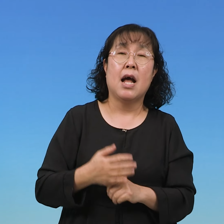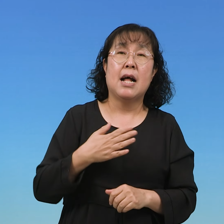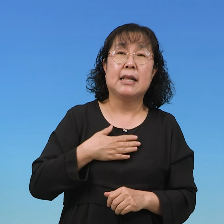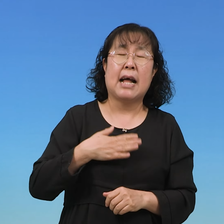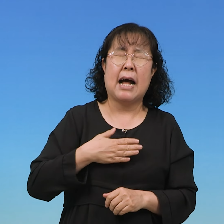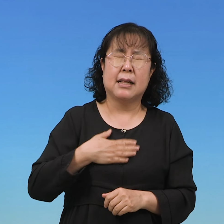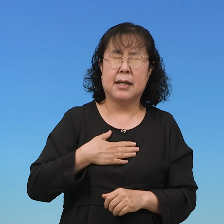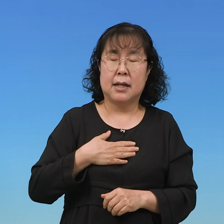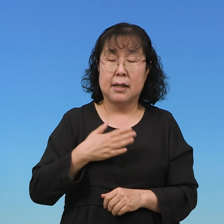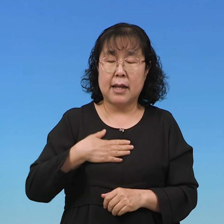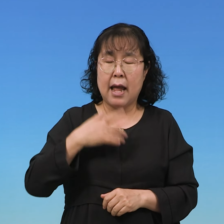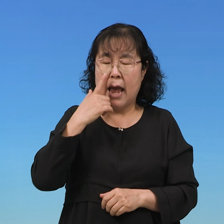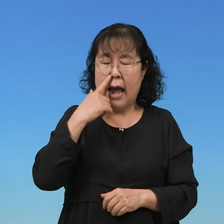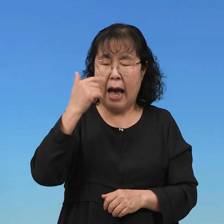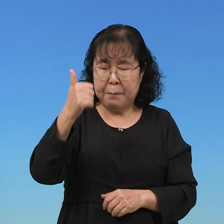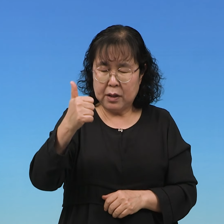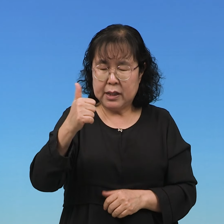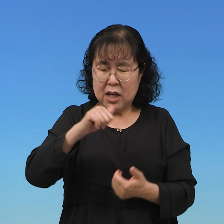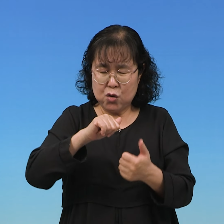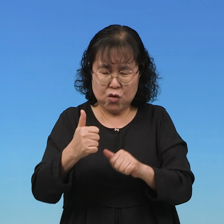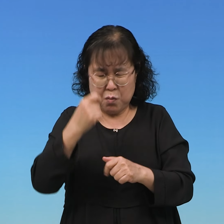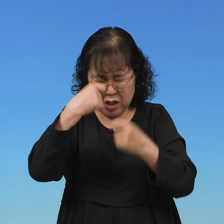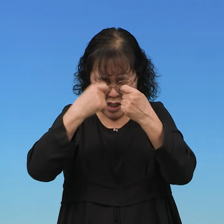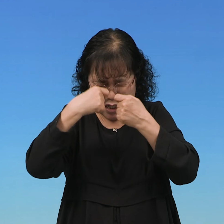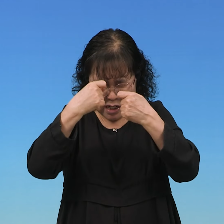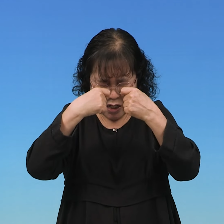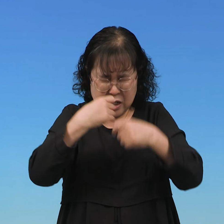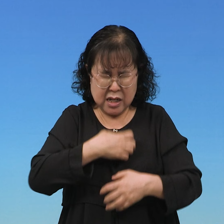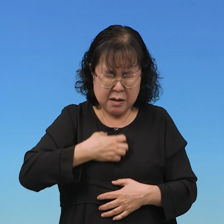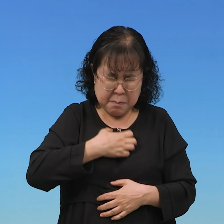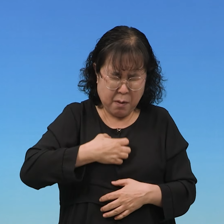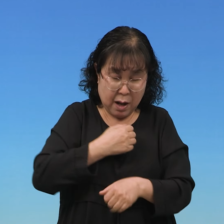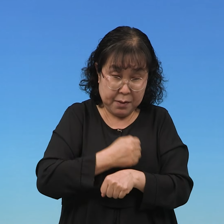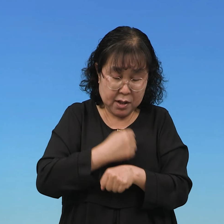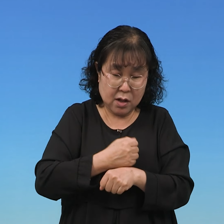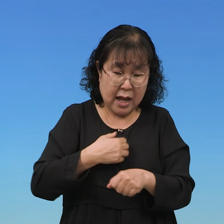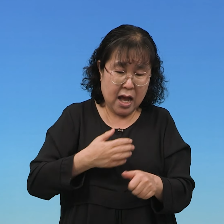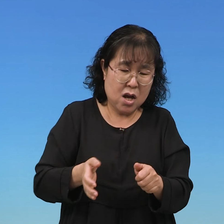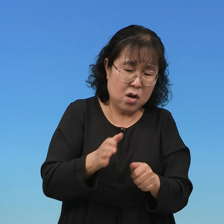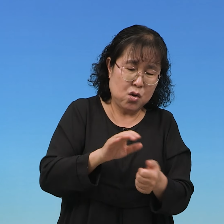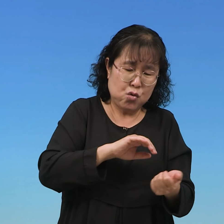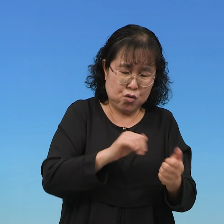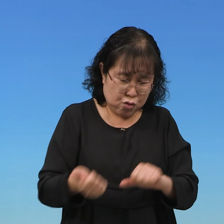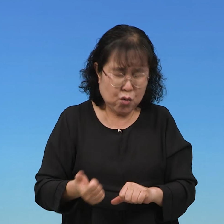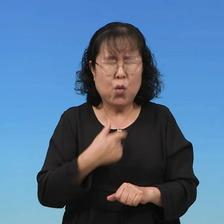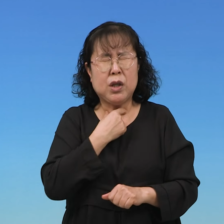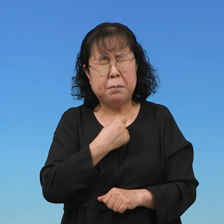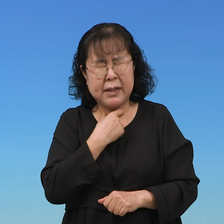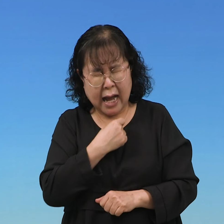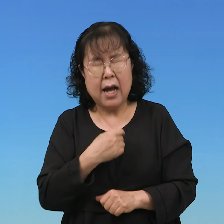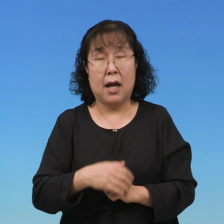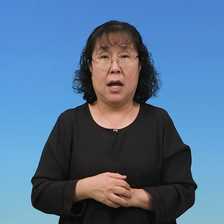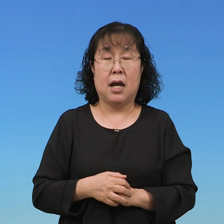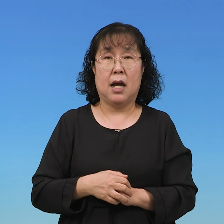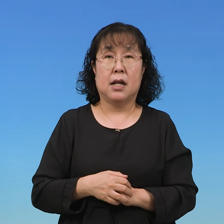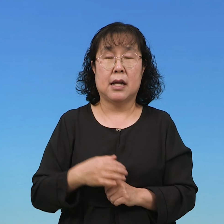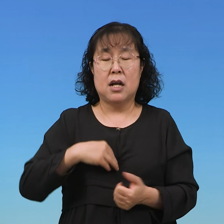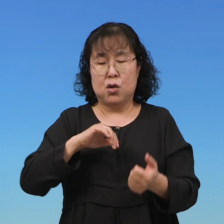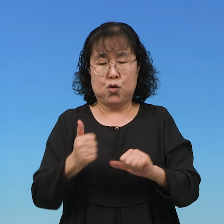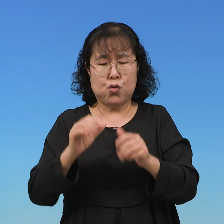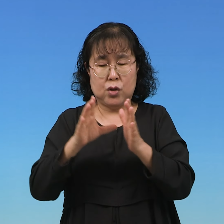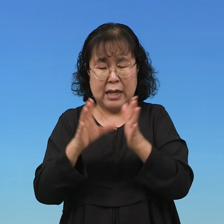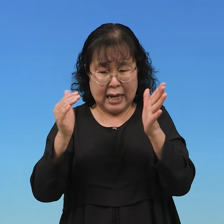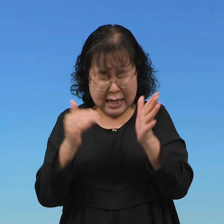나는 내 아들의 죽음을 슬퍼하면서 무덤까지 가련다. 위로하지 마라. 나는 이 슬픔을 가지고